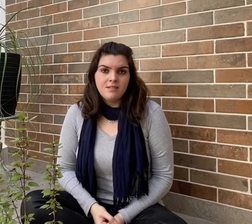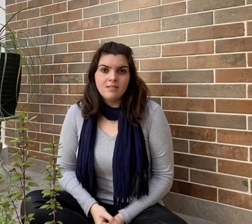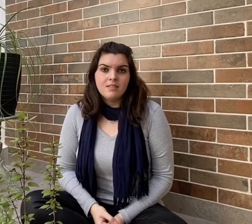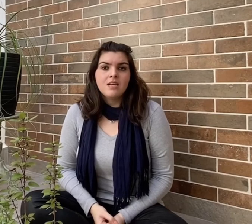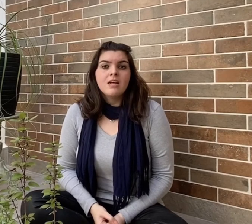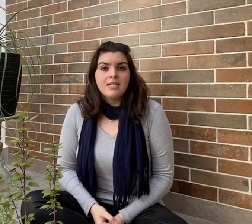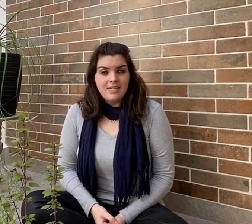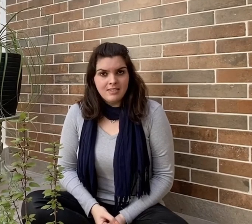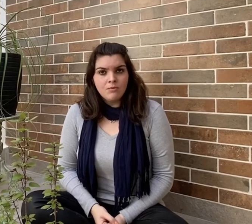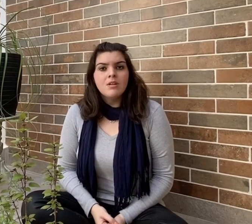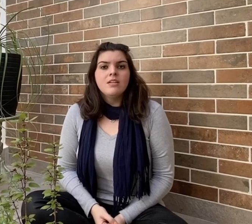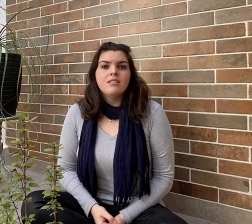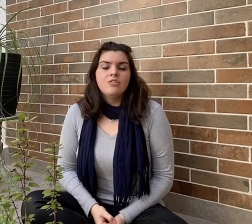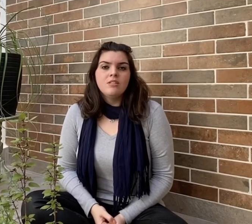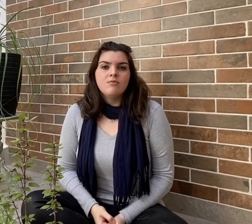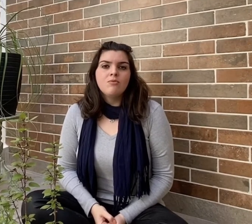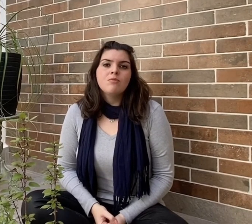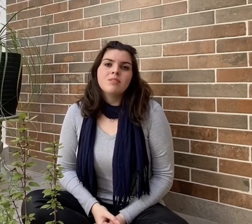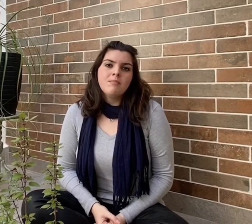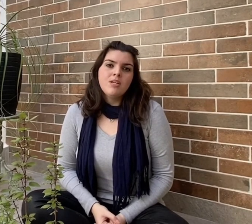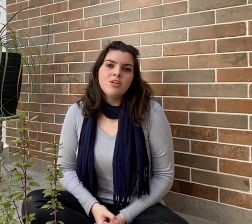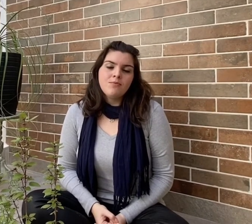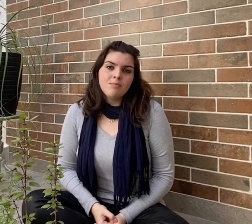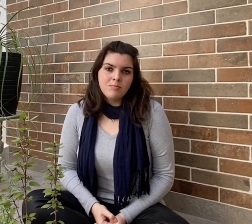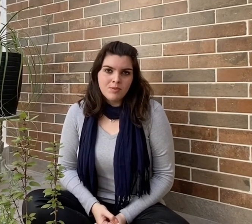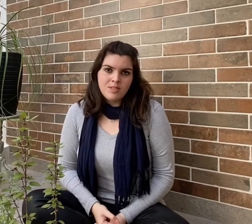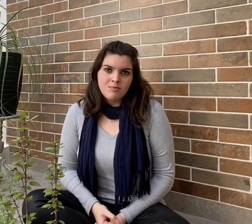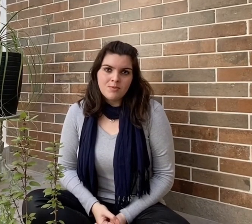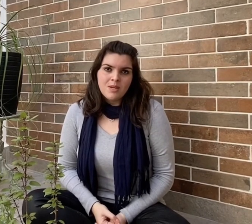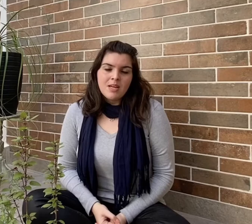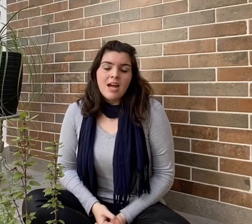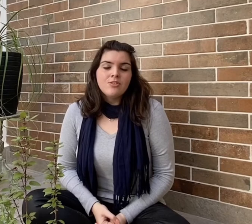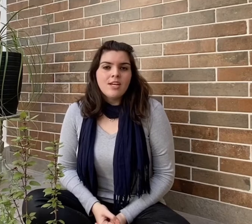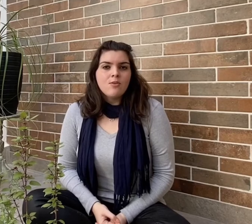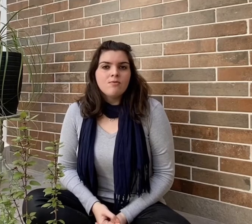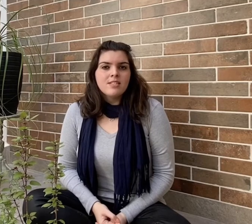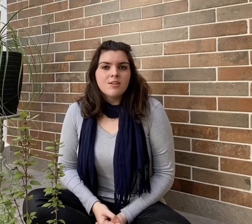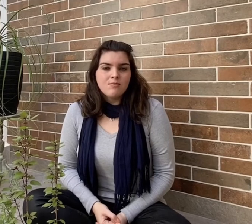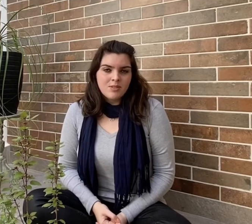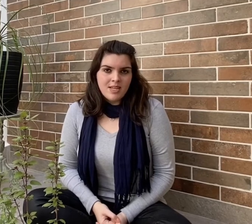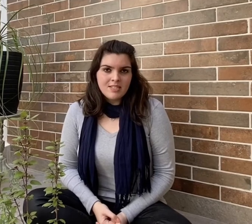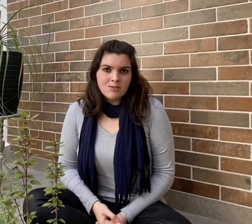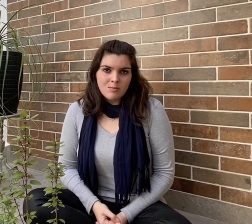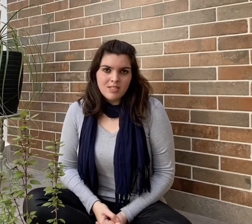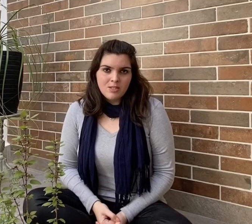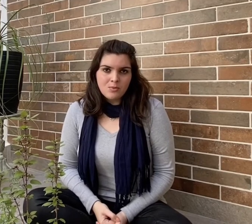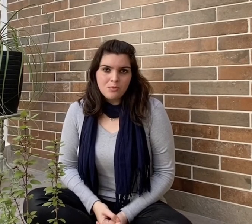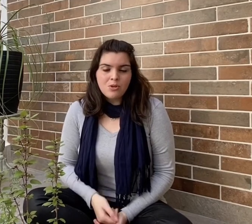crianças cresçam e se desenvolvam da melhor forma possível. Adorei conversar com vocês sobre esse assunto hoje.